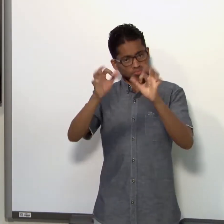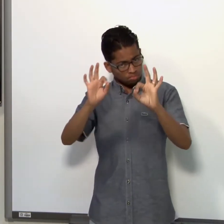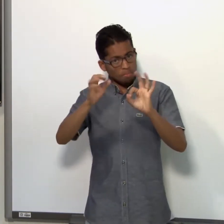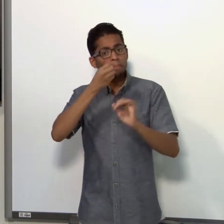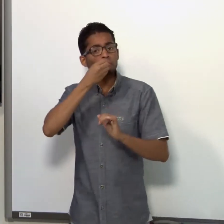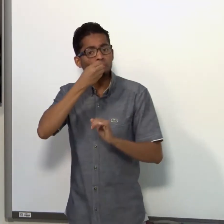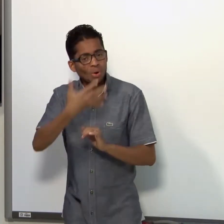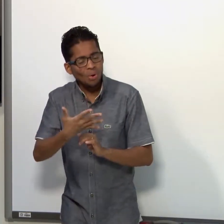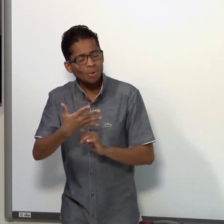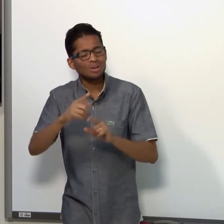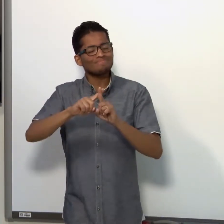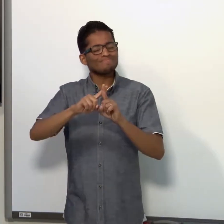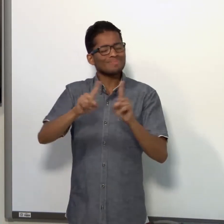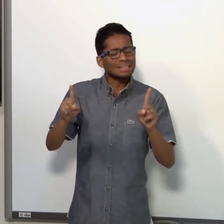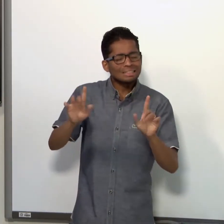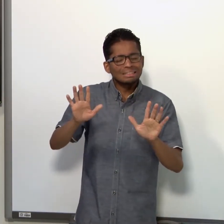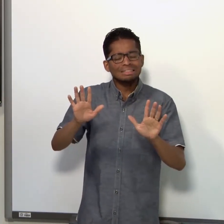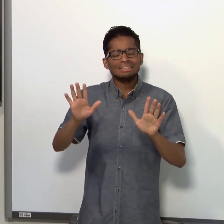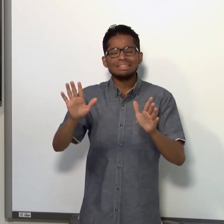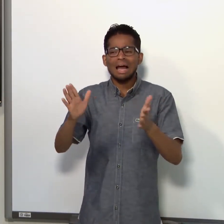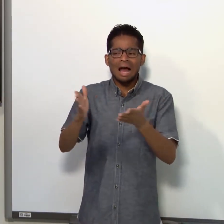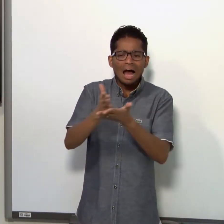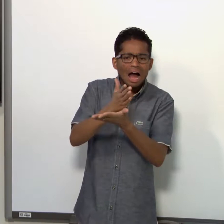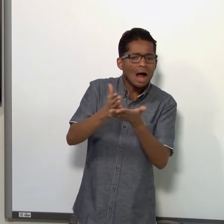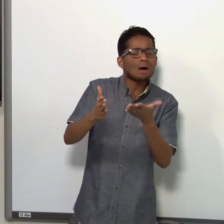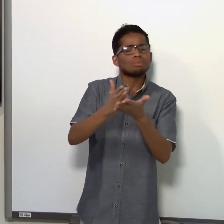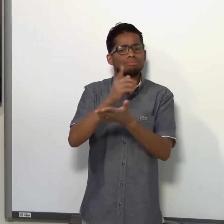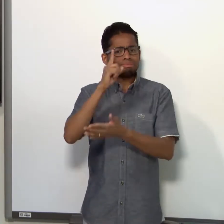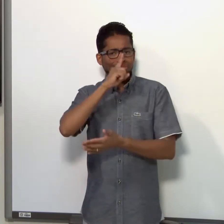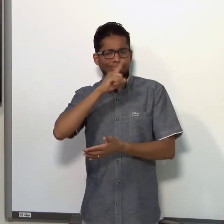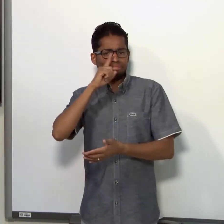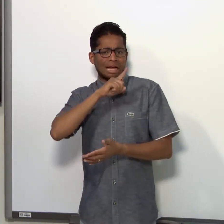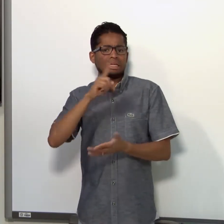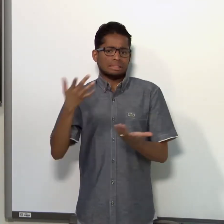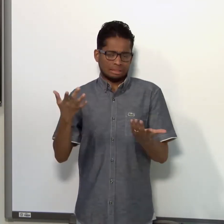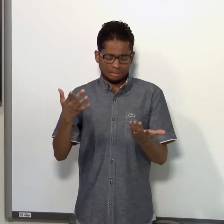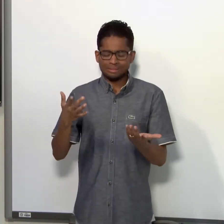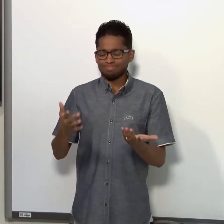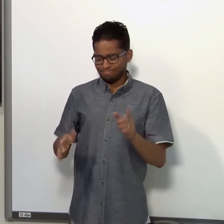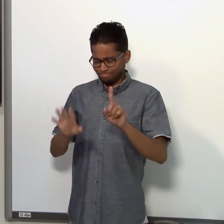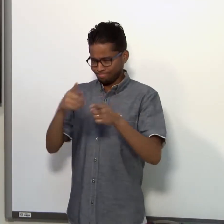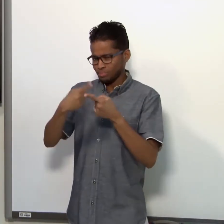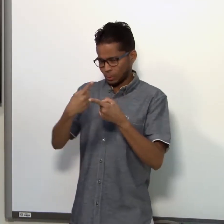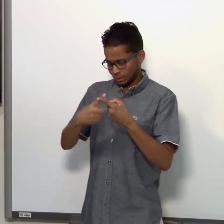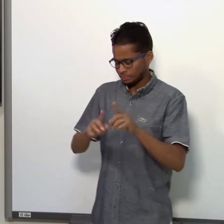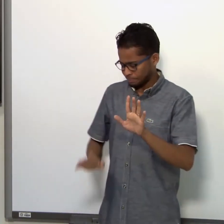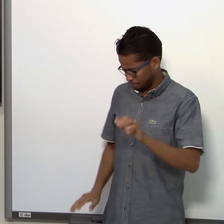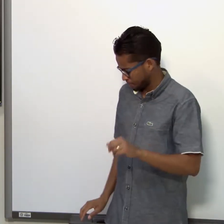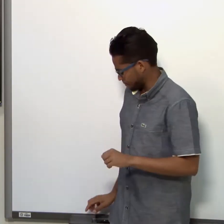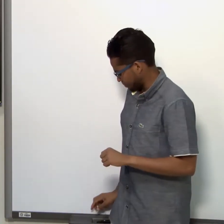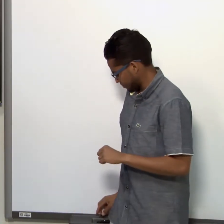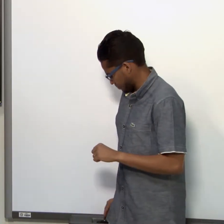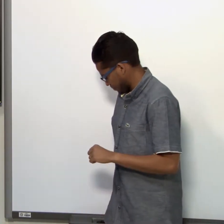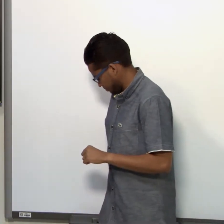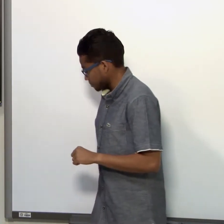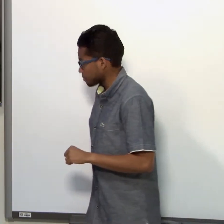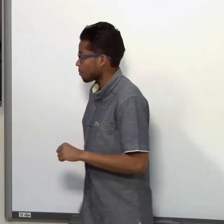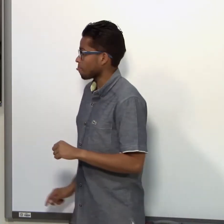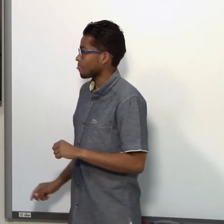segunda língua. Essa é a proposta do bilinguismo. Mas, existem algumas falhas. Por quê?